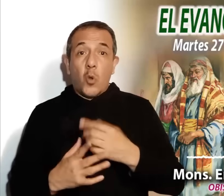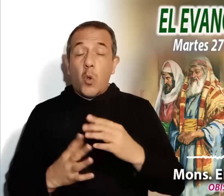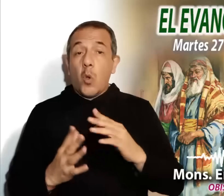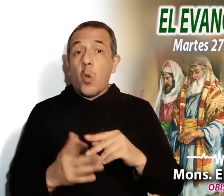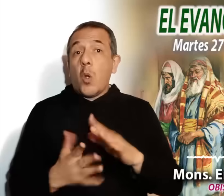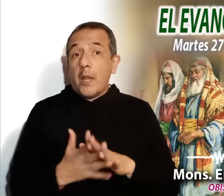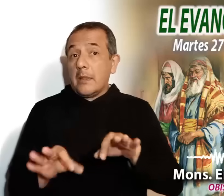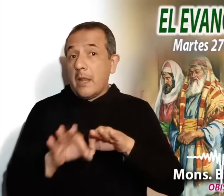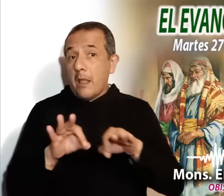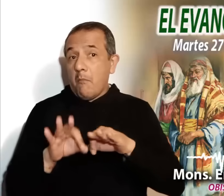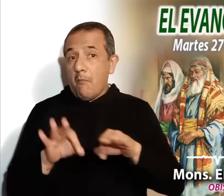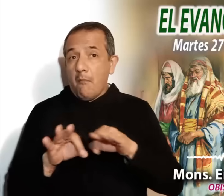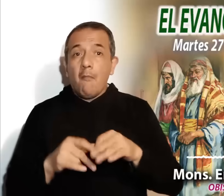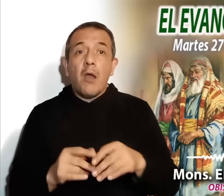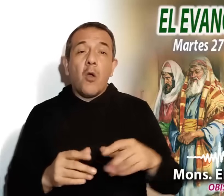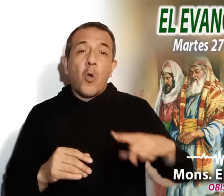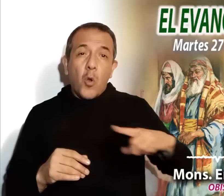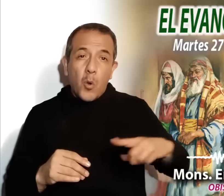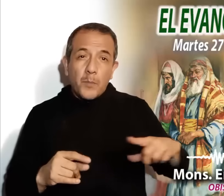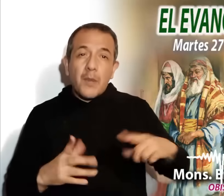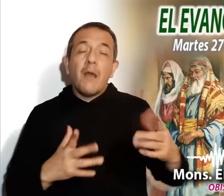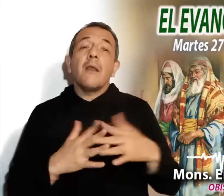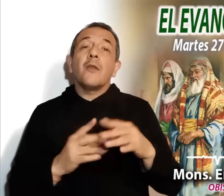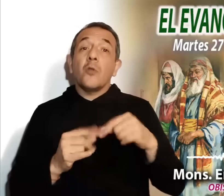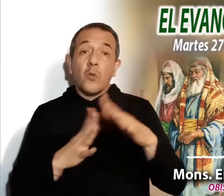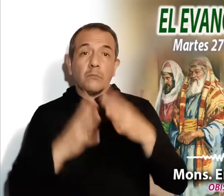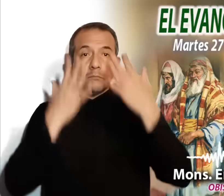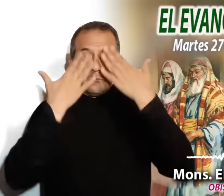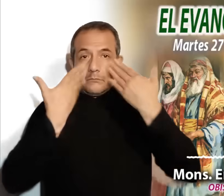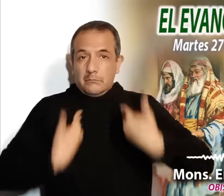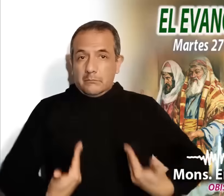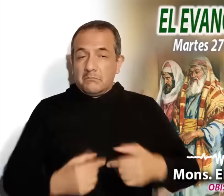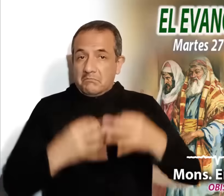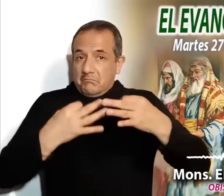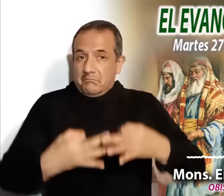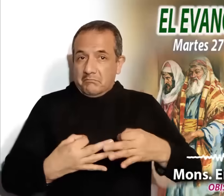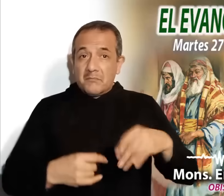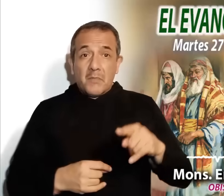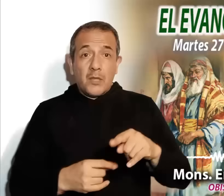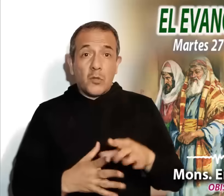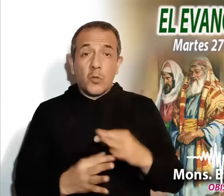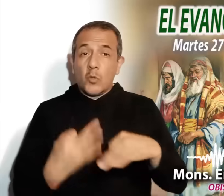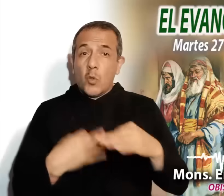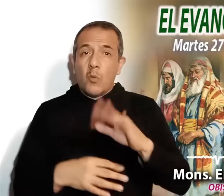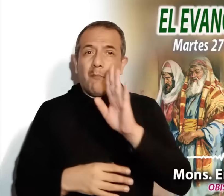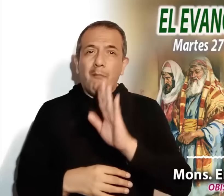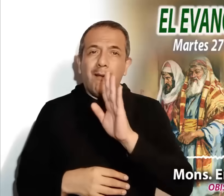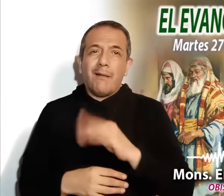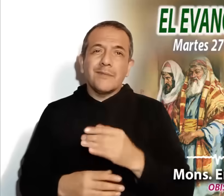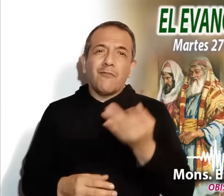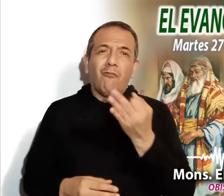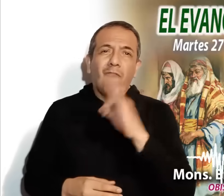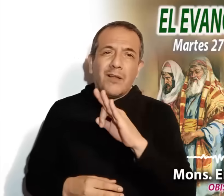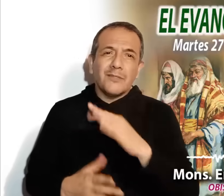bien maquillados, con sonrisa complaciente y con promesas atrayentes? Pero todo parece